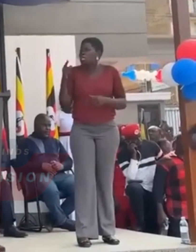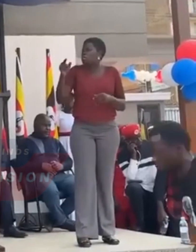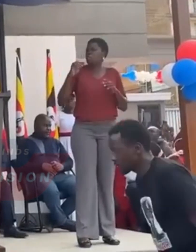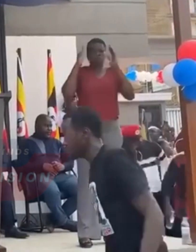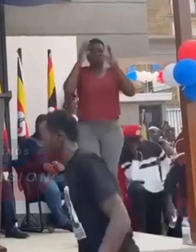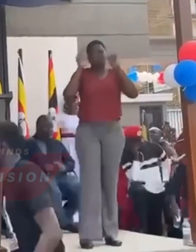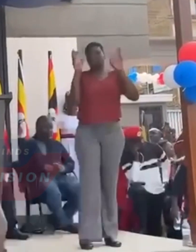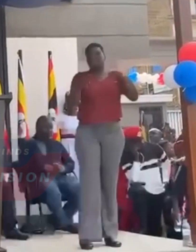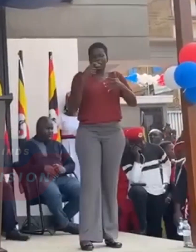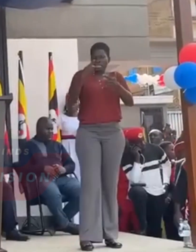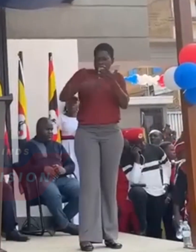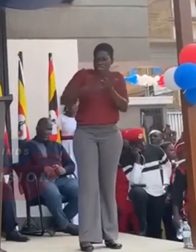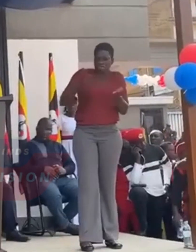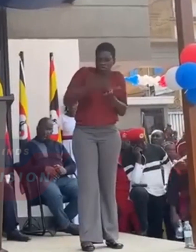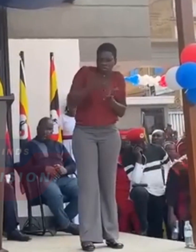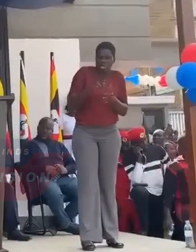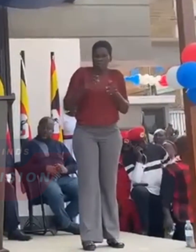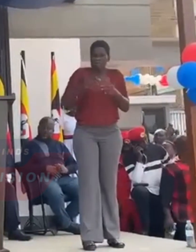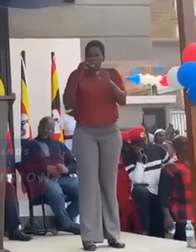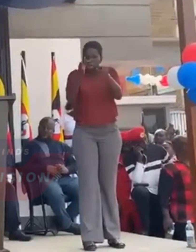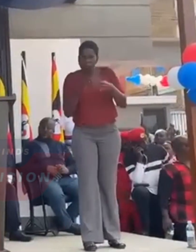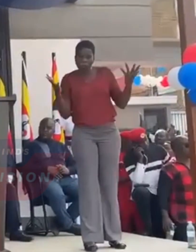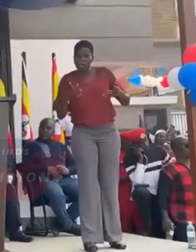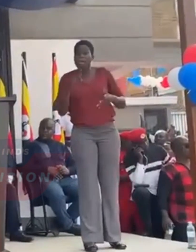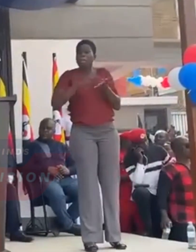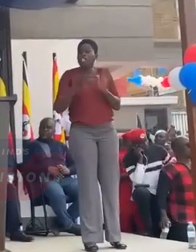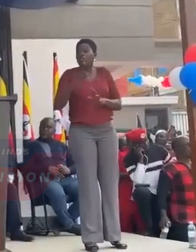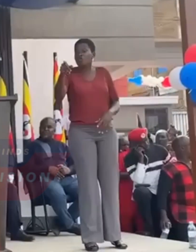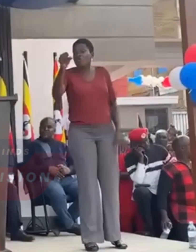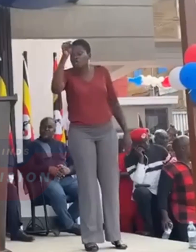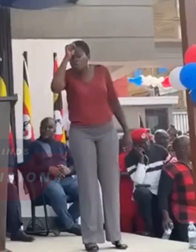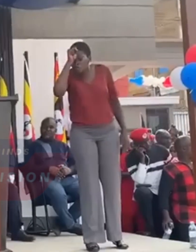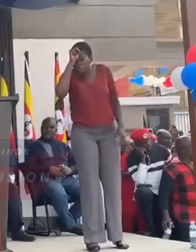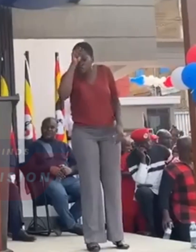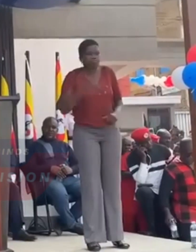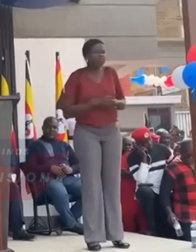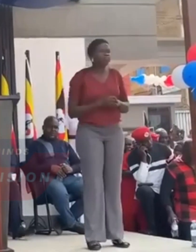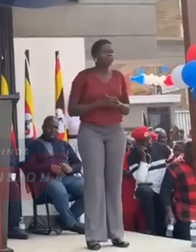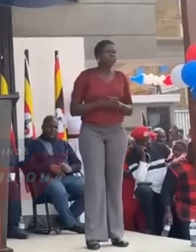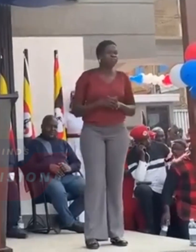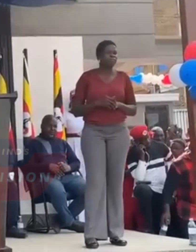ngatofayo misoro gyosasula kyegikola deni oli mugwagwa.